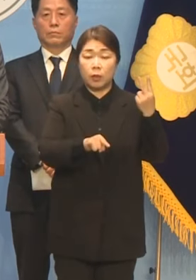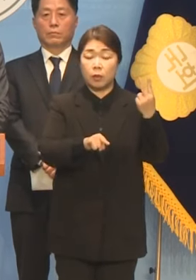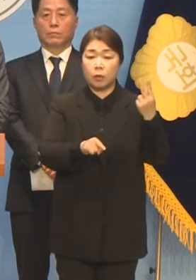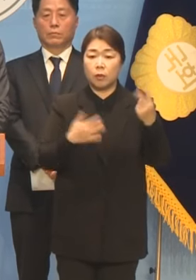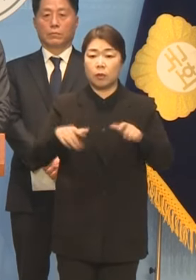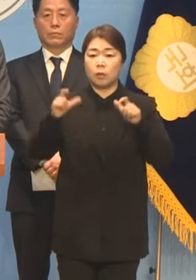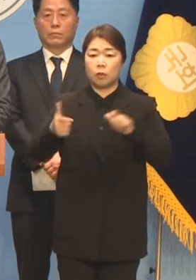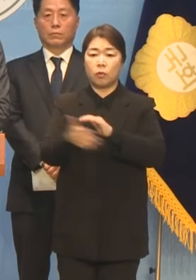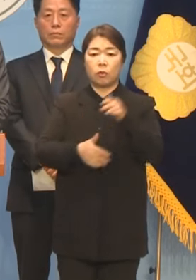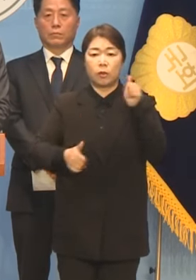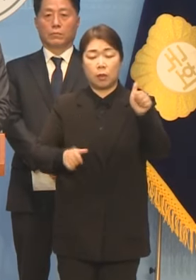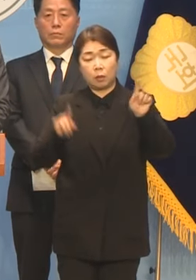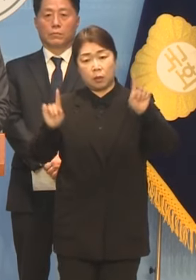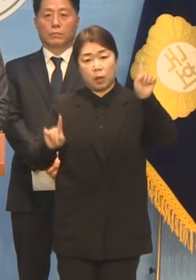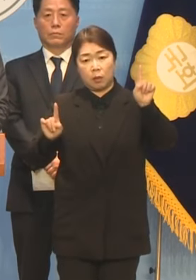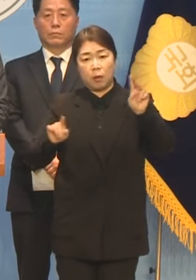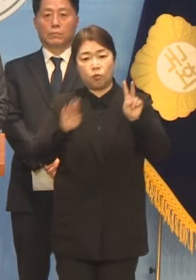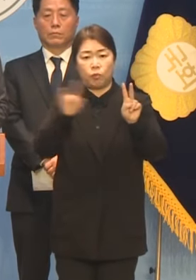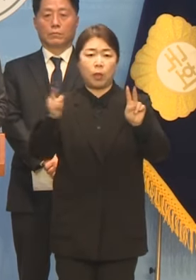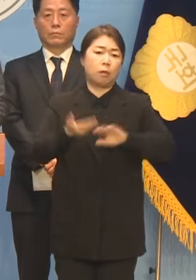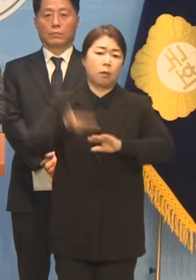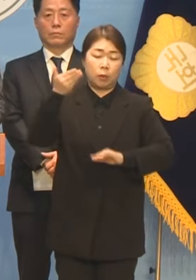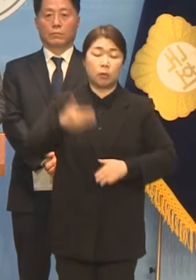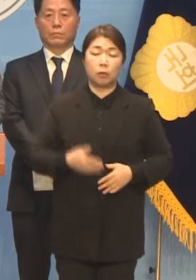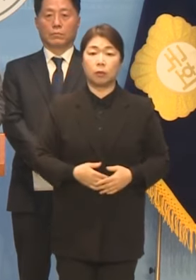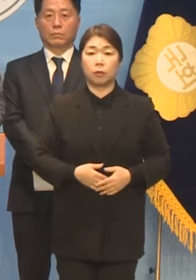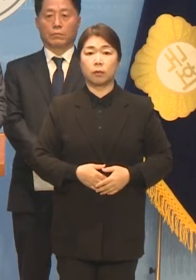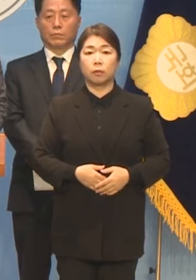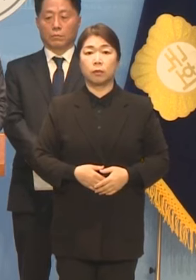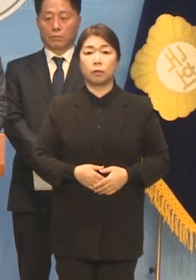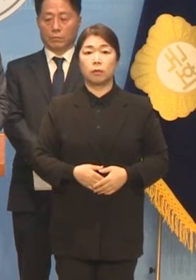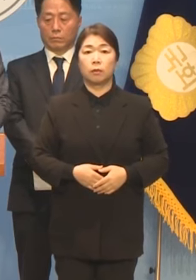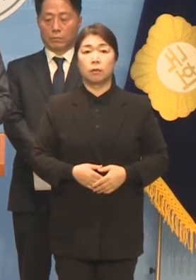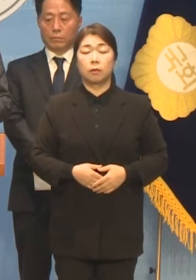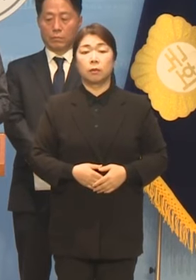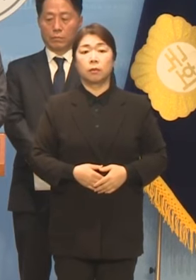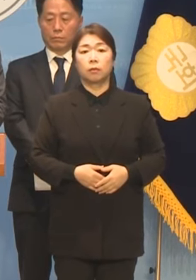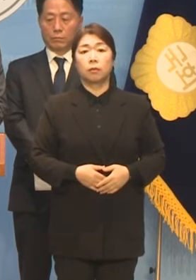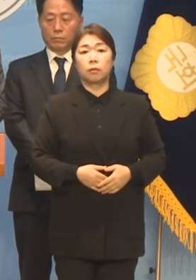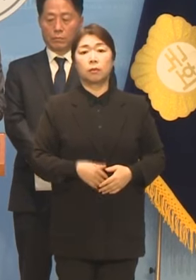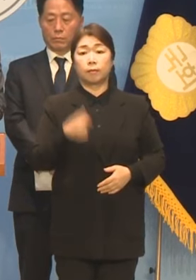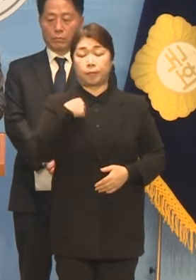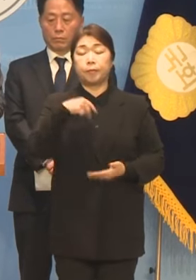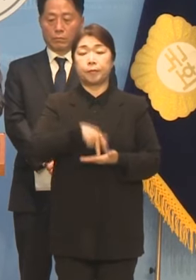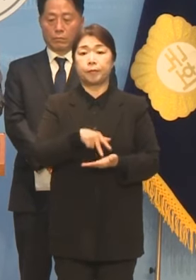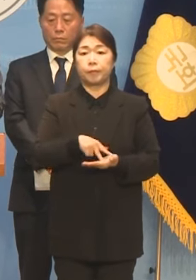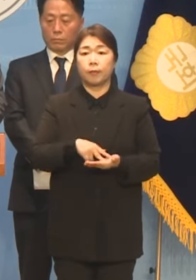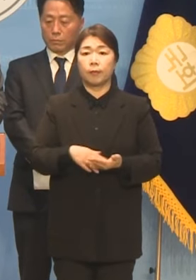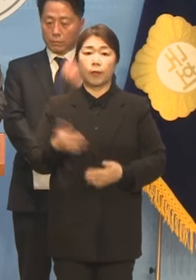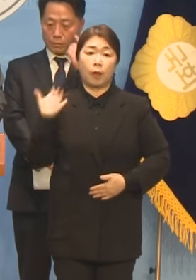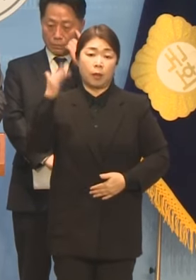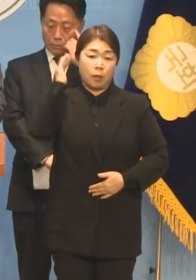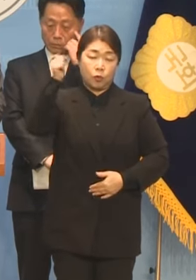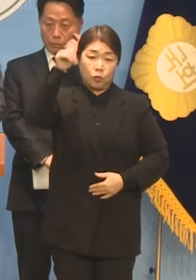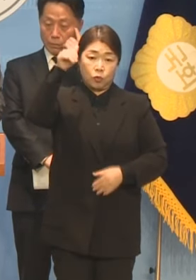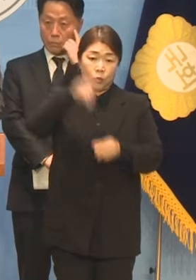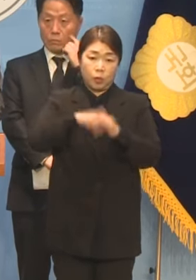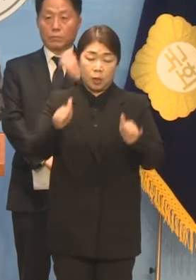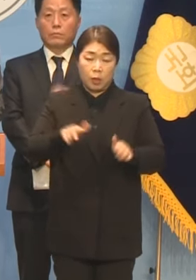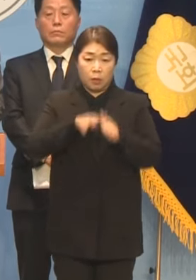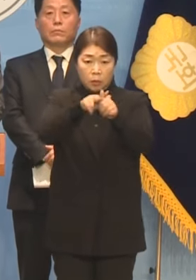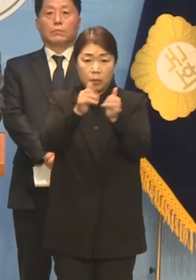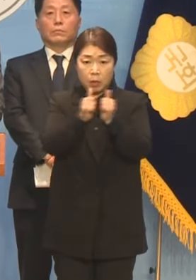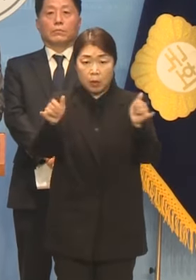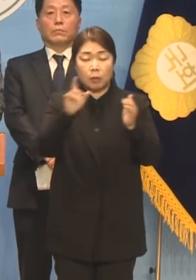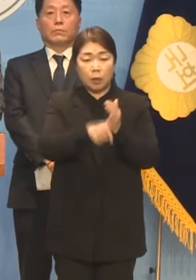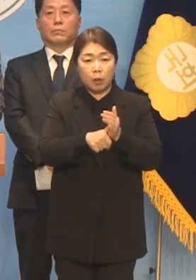지역위원장과 격차는 두 배가 넘습니다 저는 지난 대선 후보 경선에서